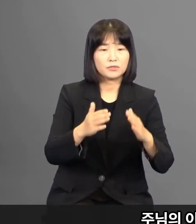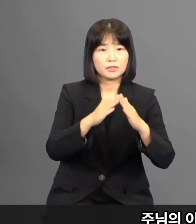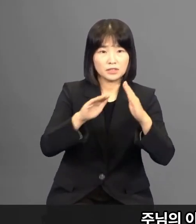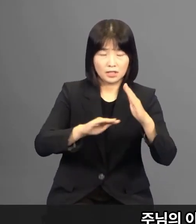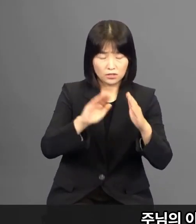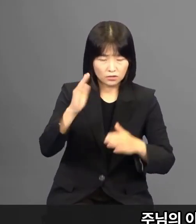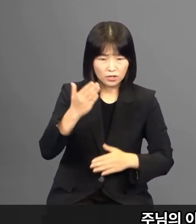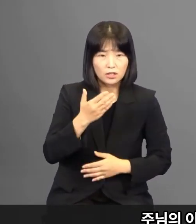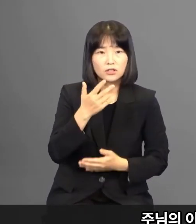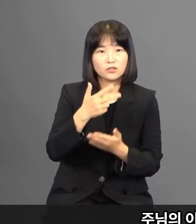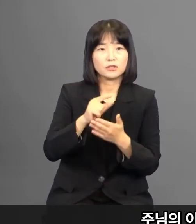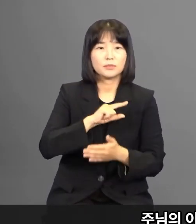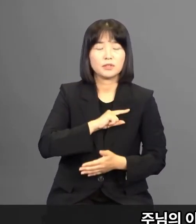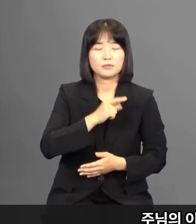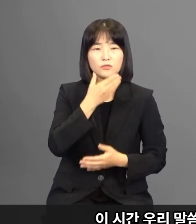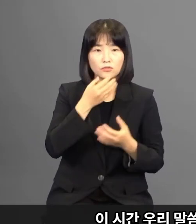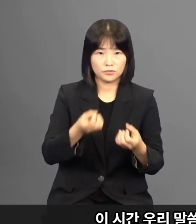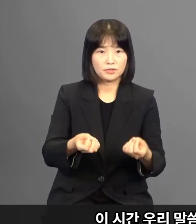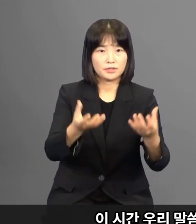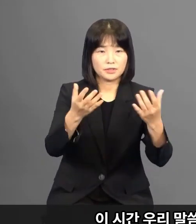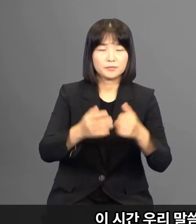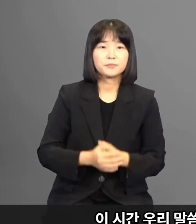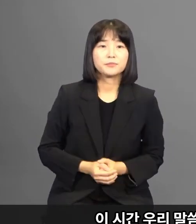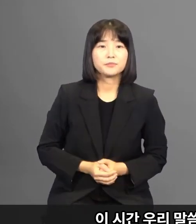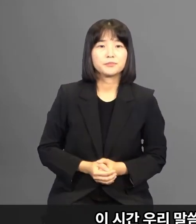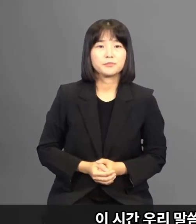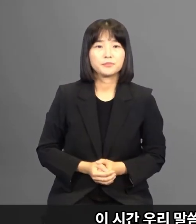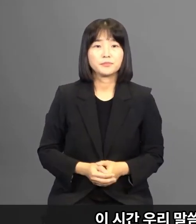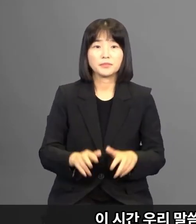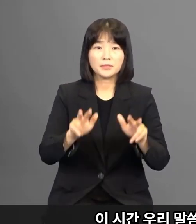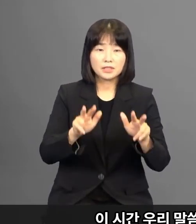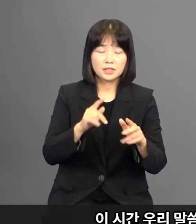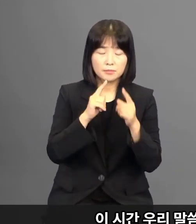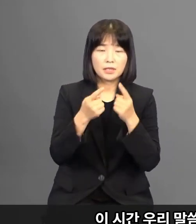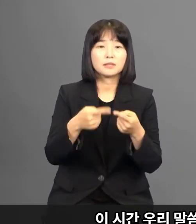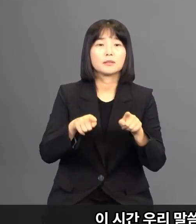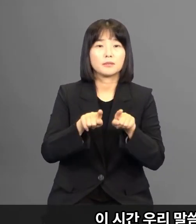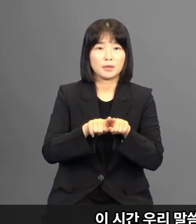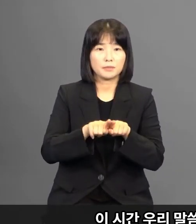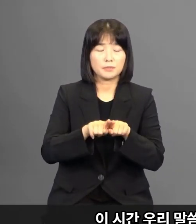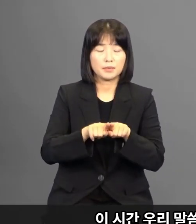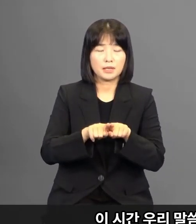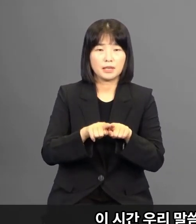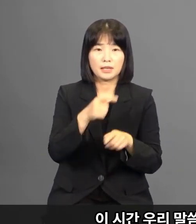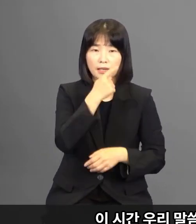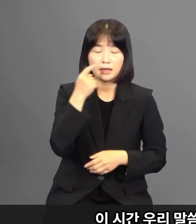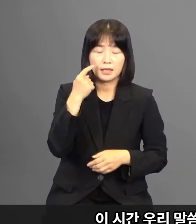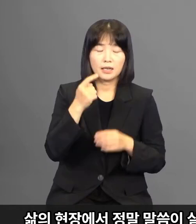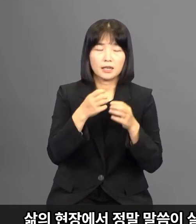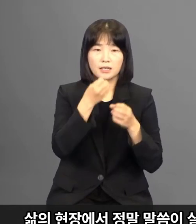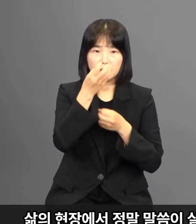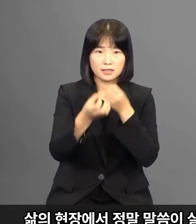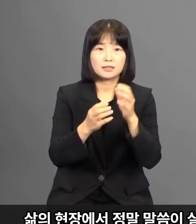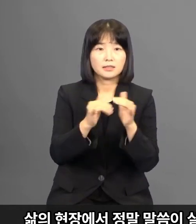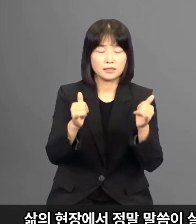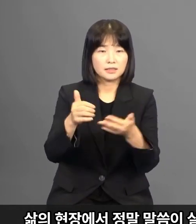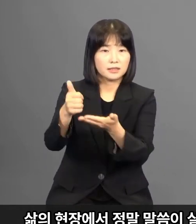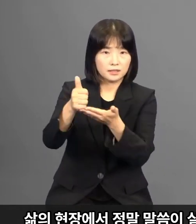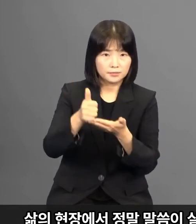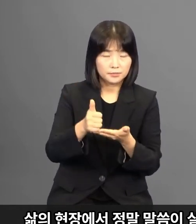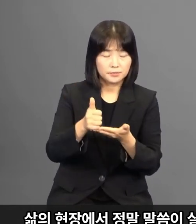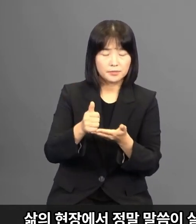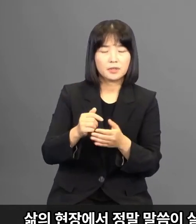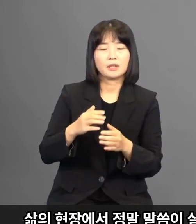주님의 이름으로 축원드립니다. 이 시간 우리 말씀 함께 간증자를 모시겠습니다. 삶의